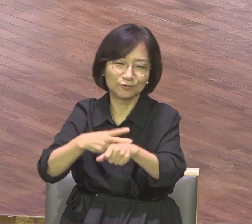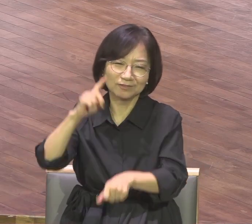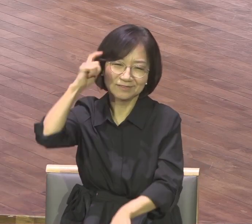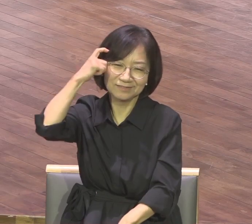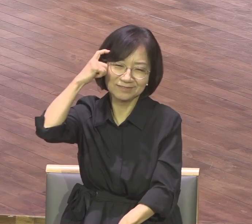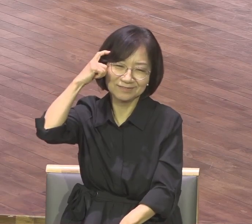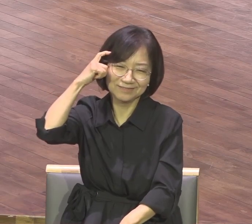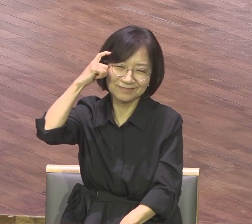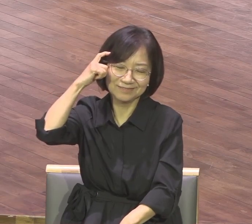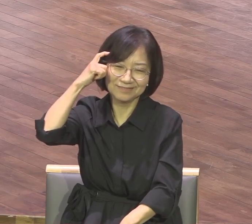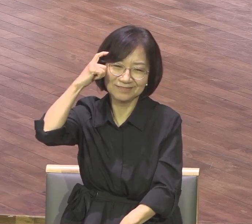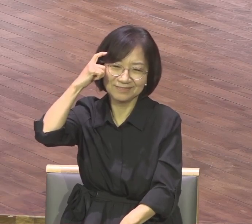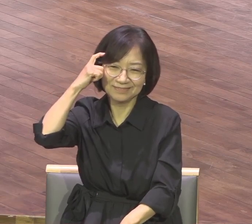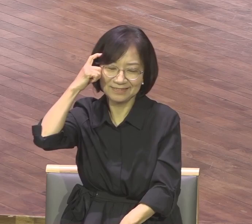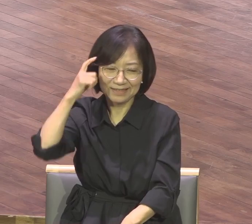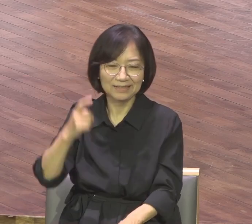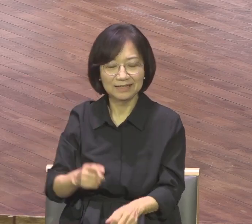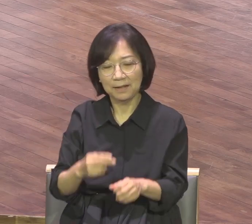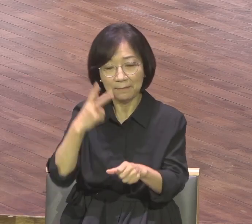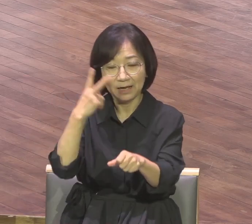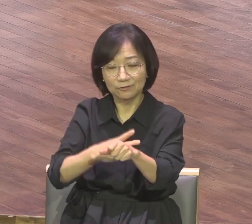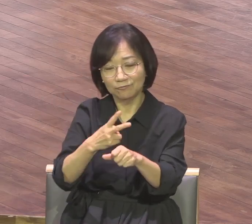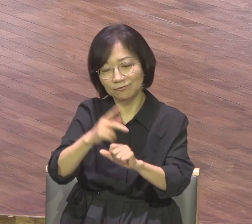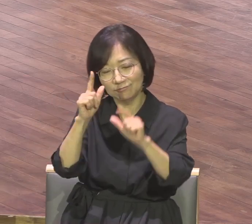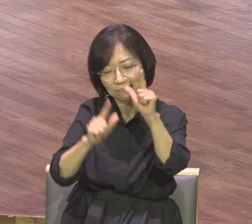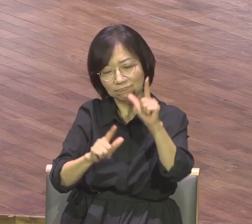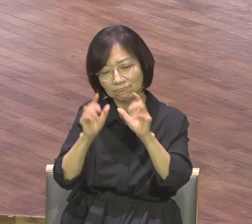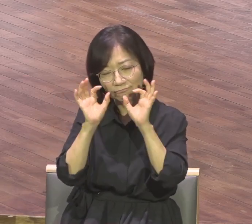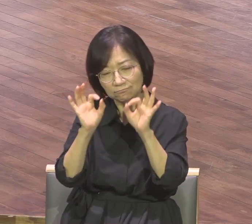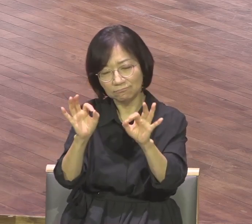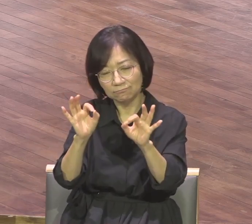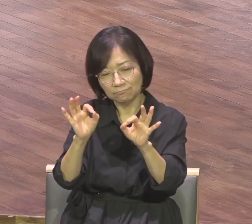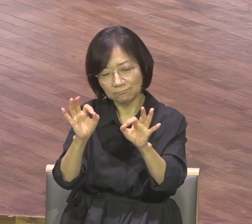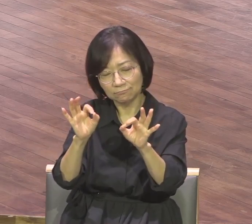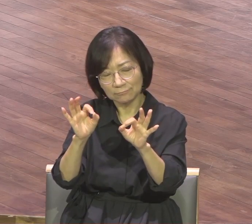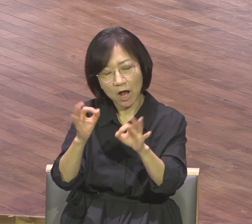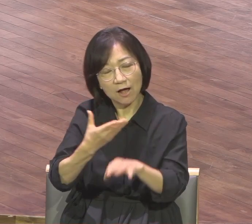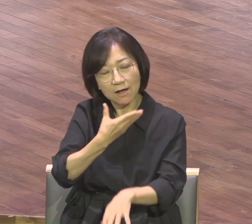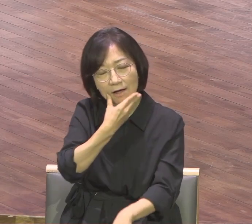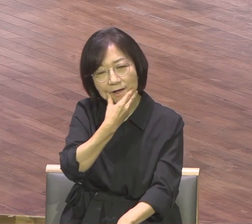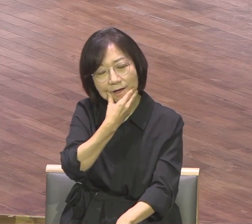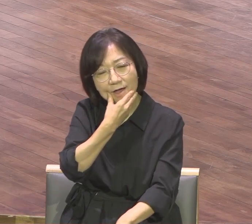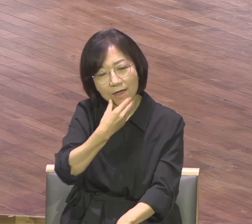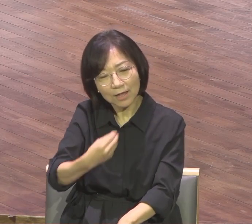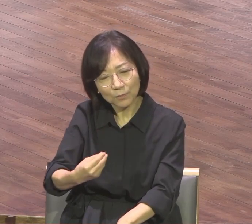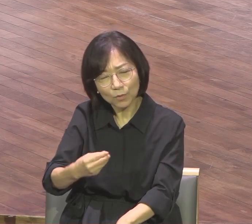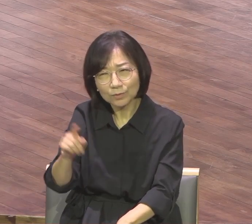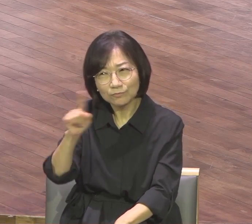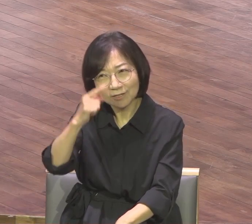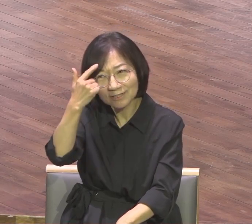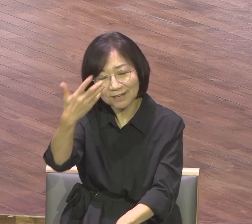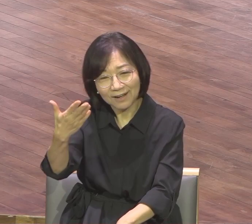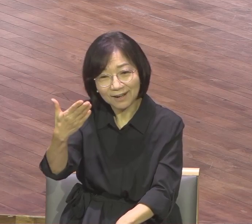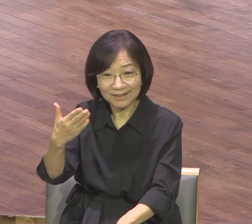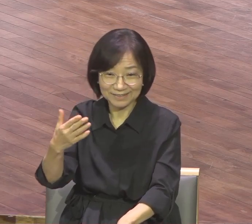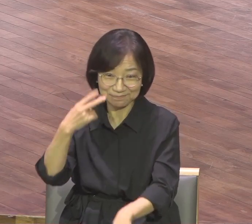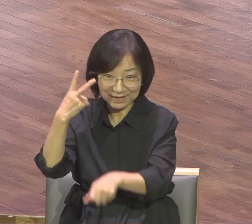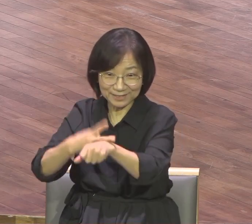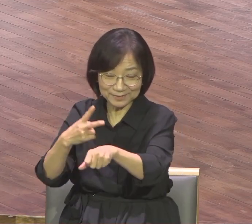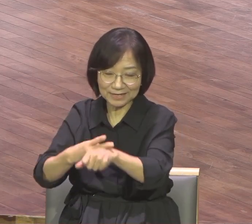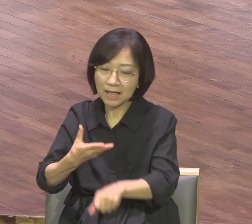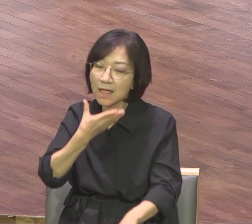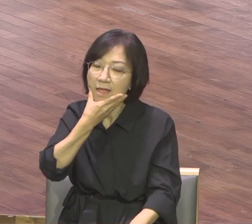바울의 선교 여정을 보면서 바울의 참 행복을 한 문장으로 요약할 수 있습니다.